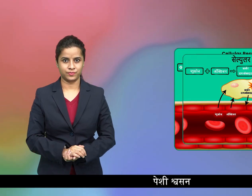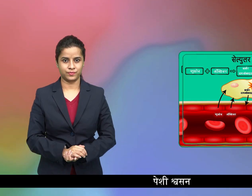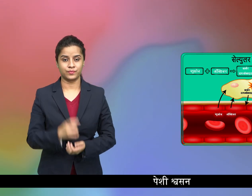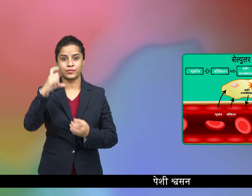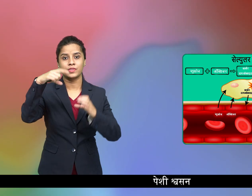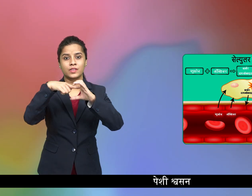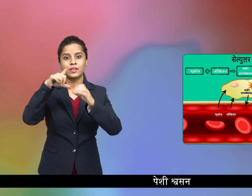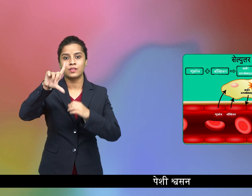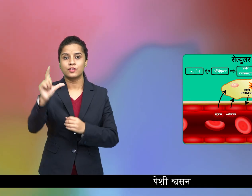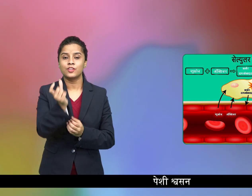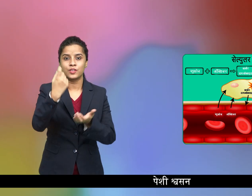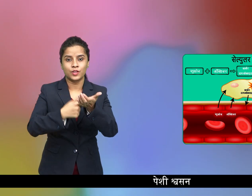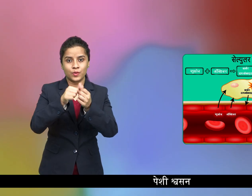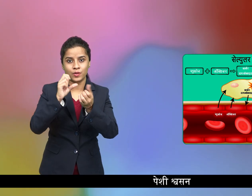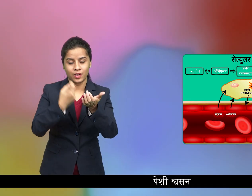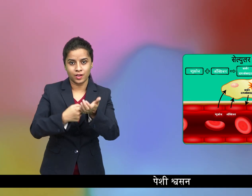पेशी श्वसन,